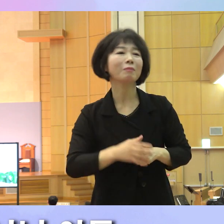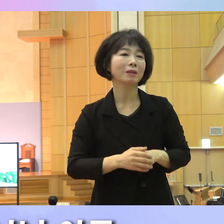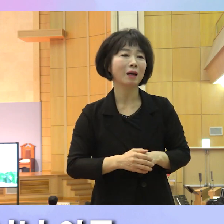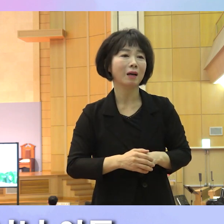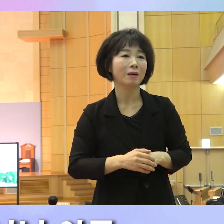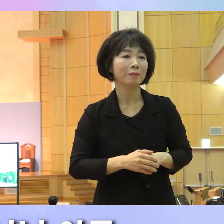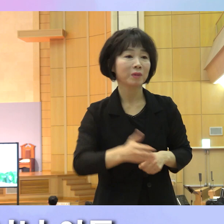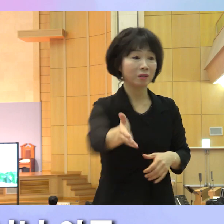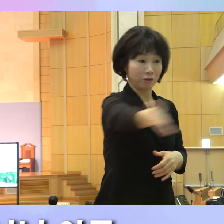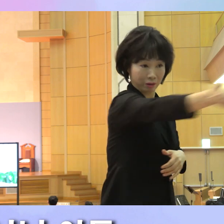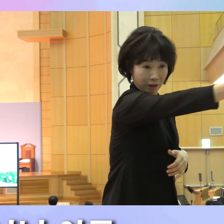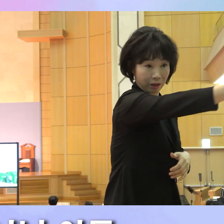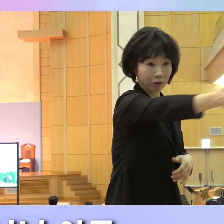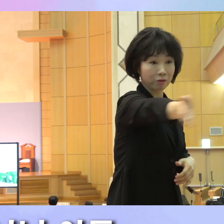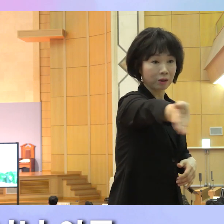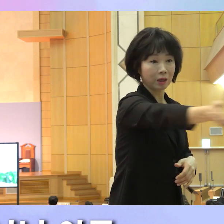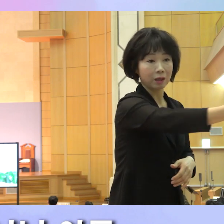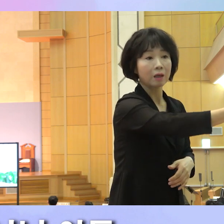3일 만에 내가 일으키리라.